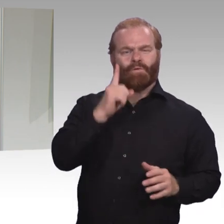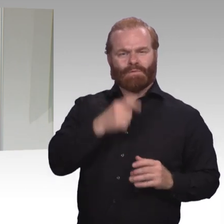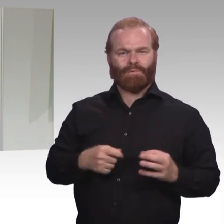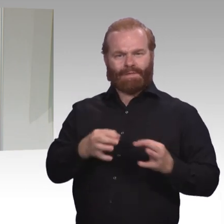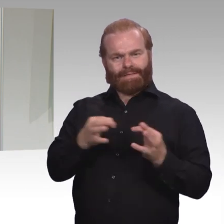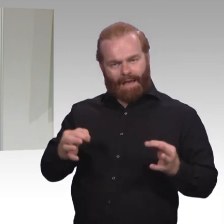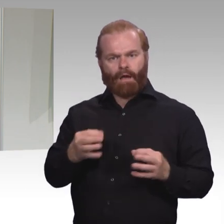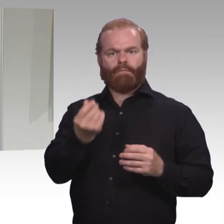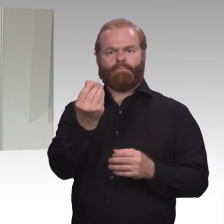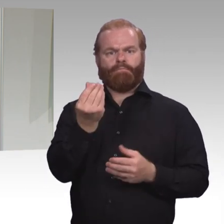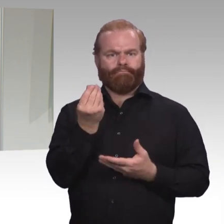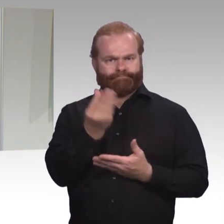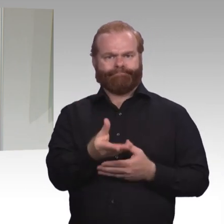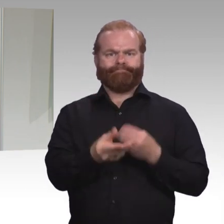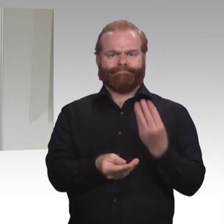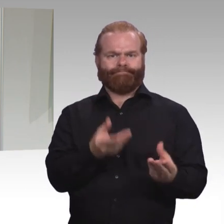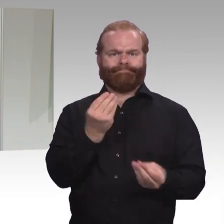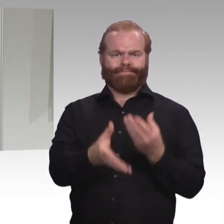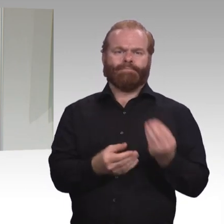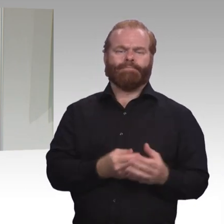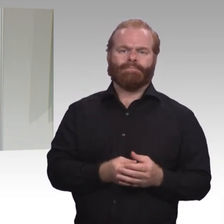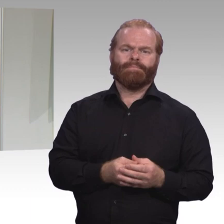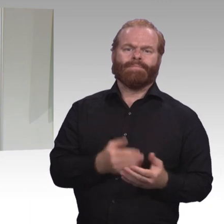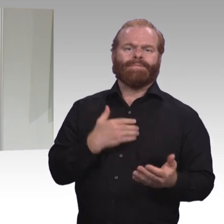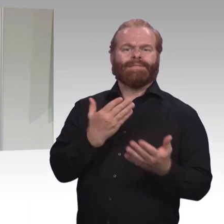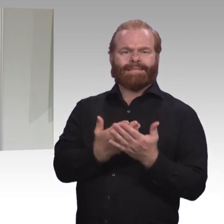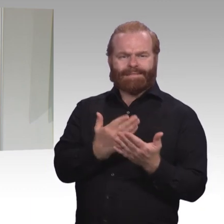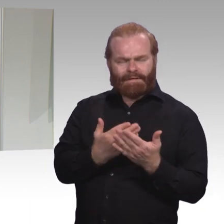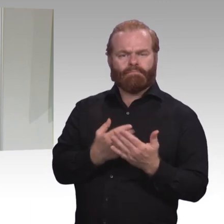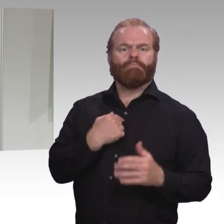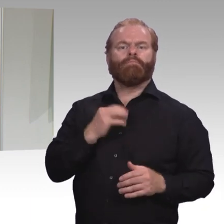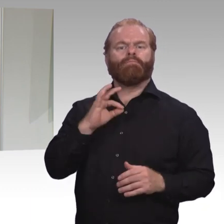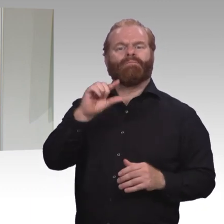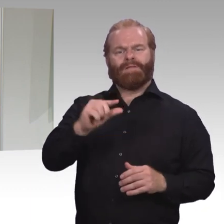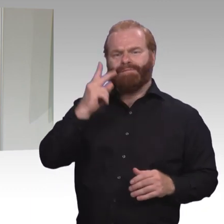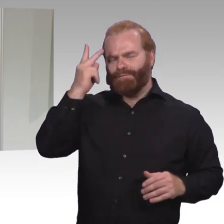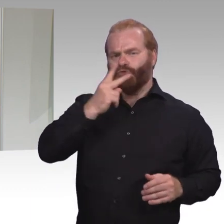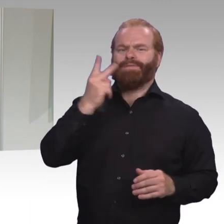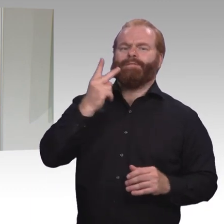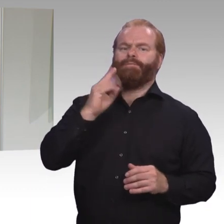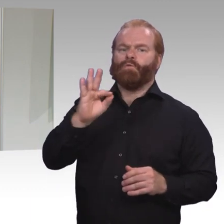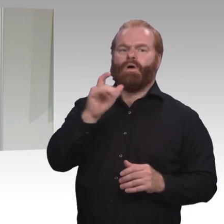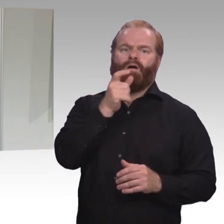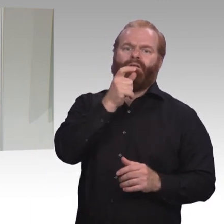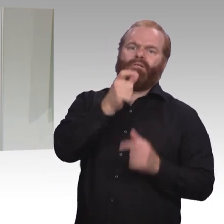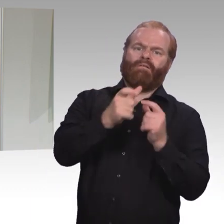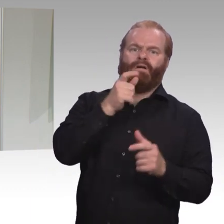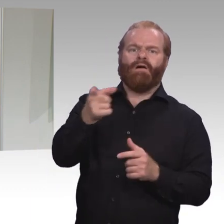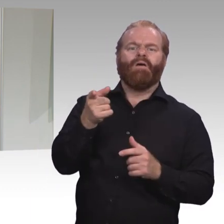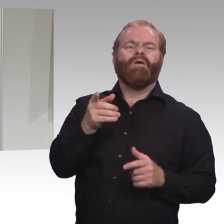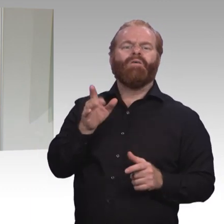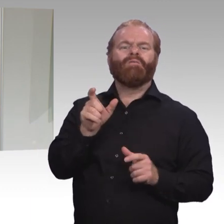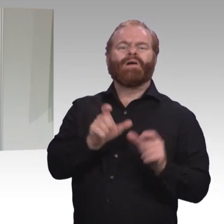bisschen treiben zu müssen. Ich habe das als schlechten Start für die Zusammenarbeit empfunden. Deswegen gestatten Sie mir, uns